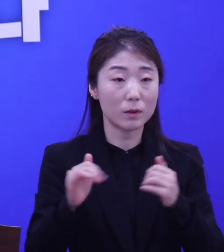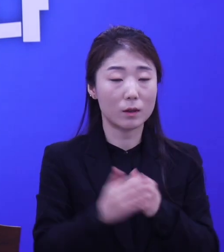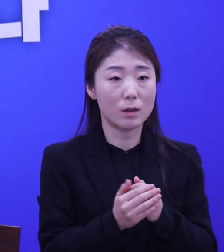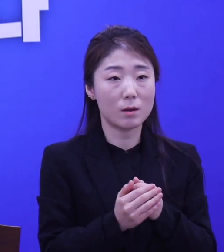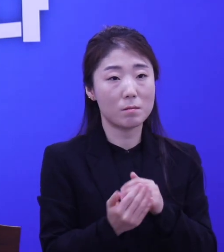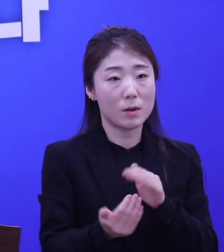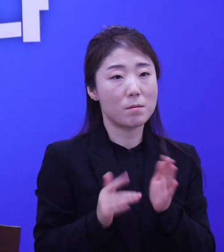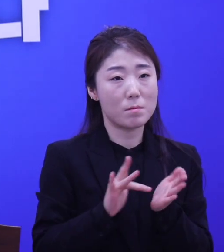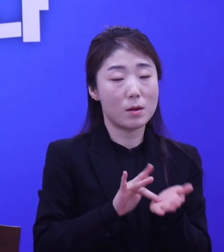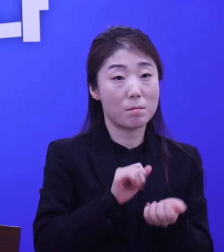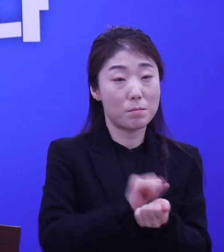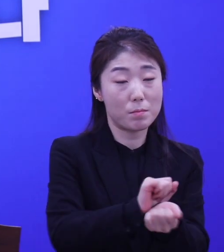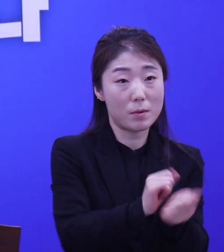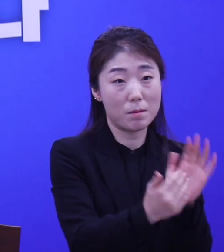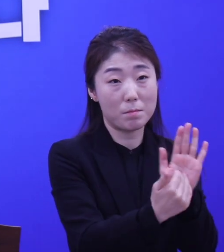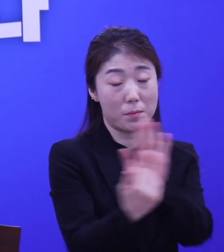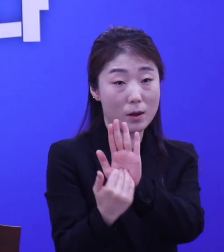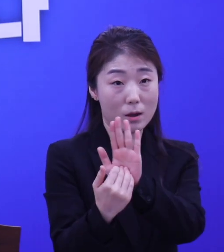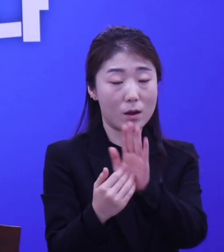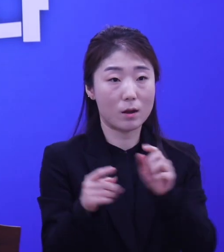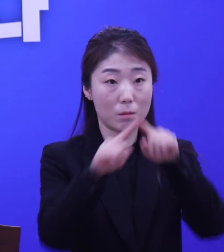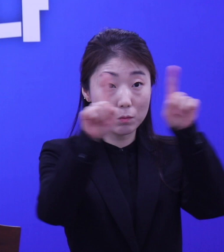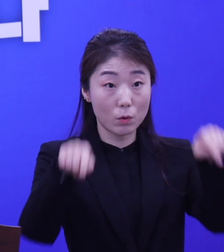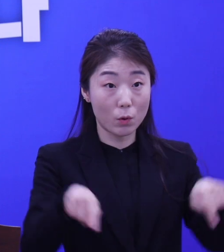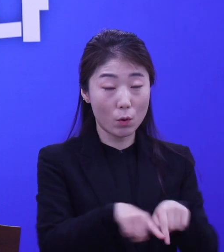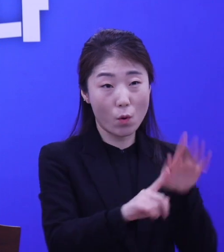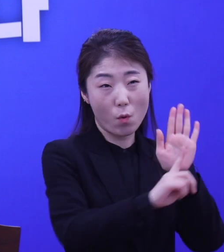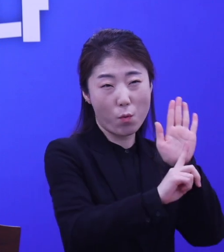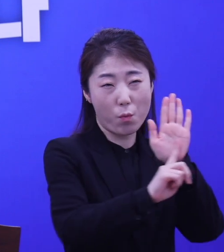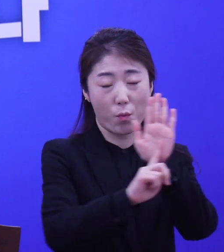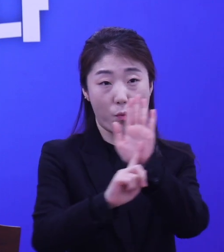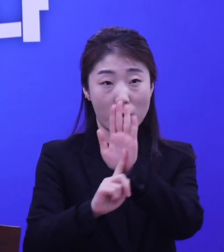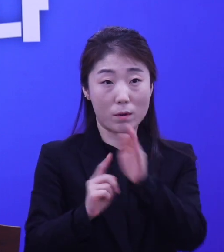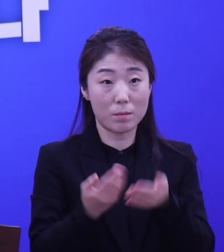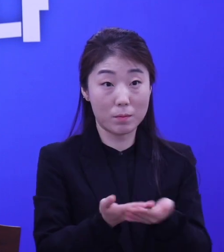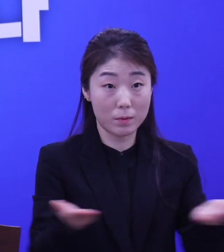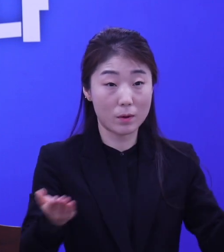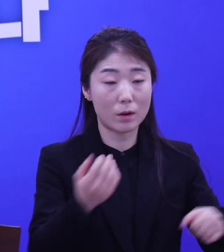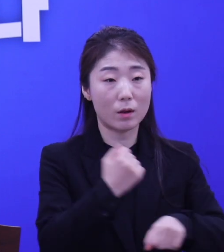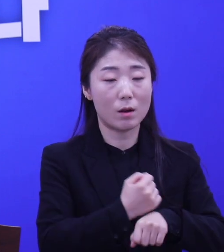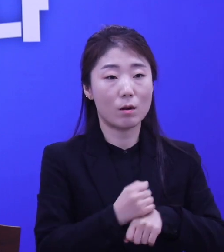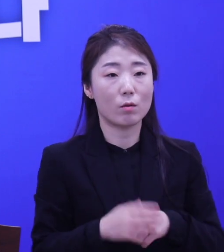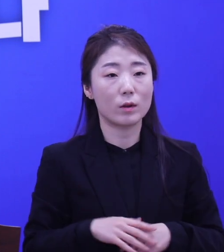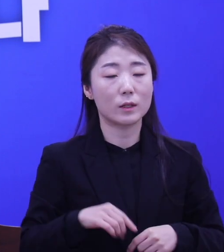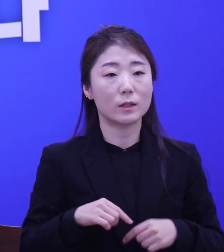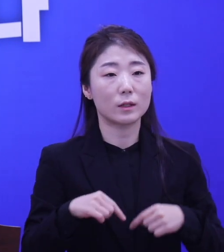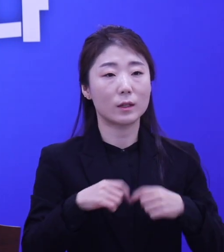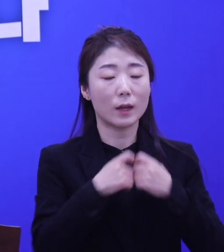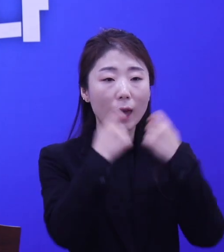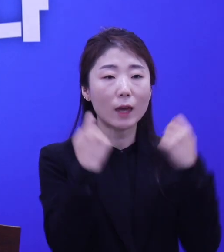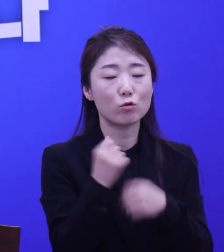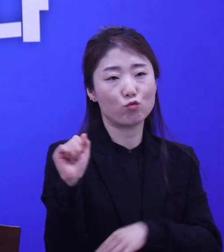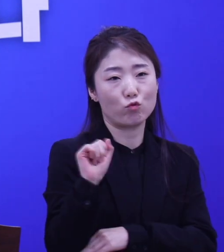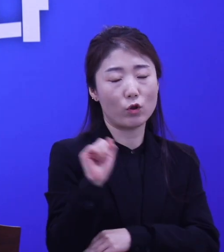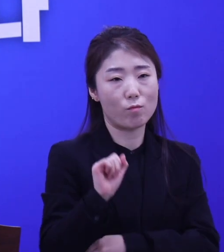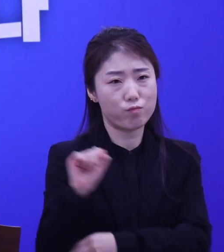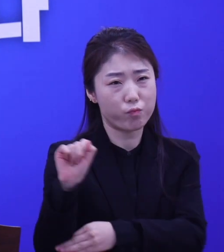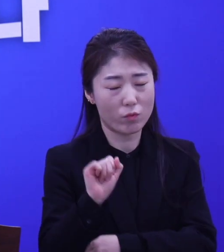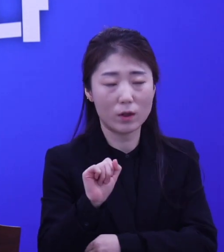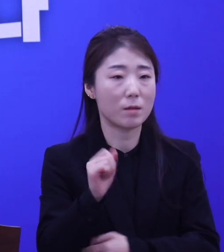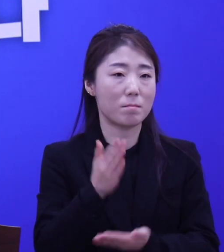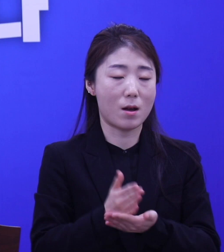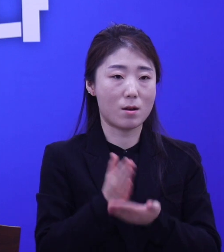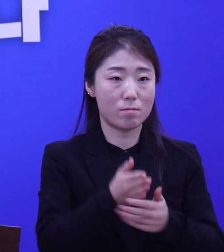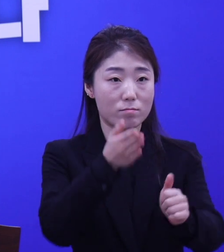예방 안내문과 선별진료소 홍보를 강화하고 자차를 이용한 방문도 가급적 자제해 줄 것을